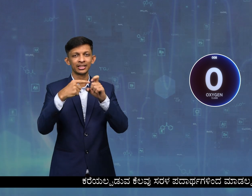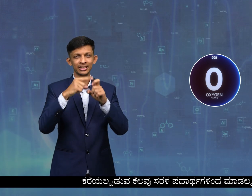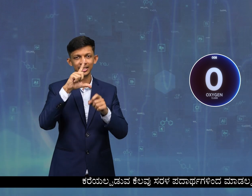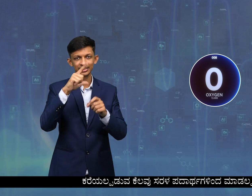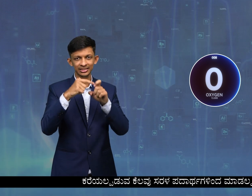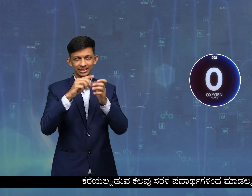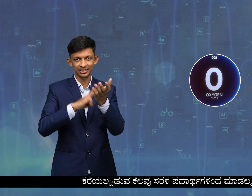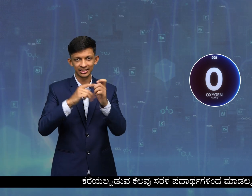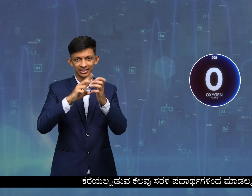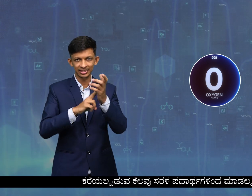ಮಾಡಲ್ಪಟ್ಟಿದೆ.